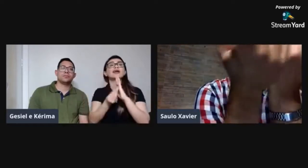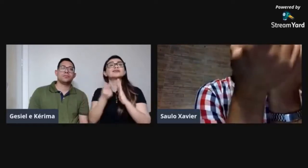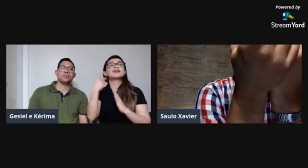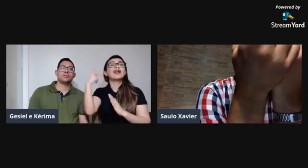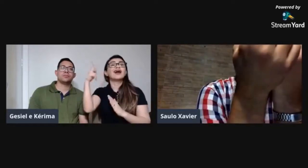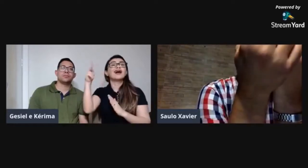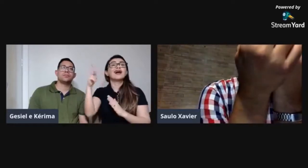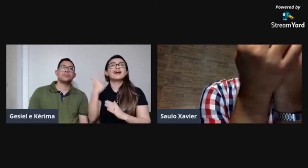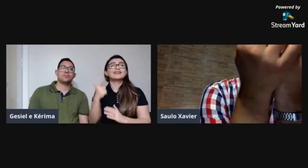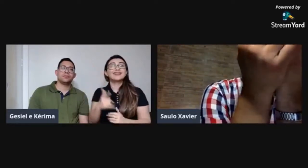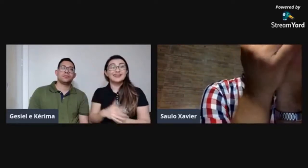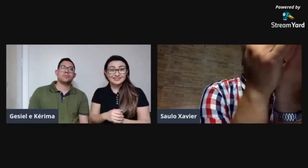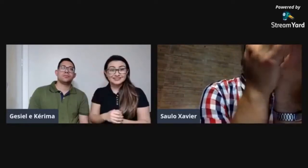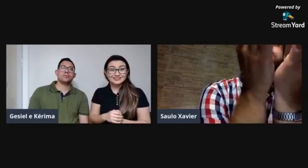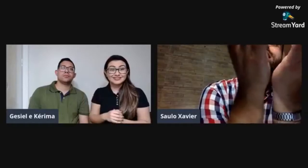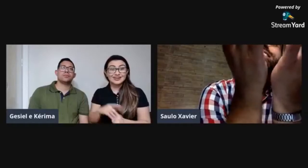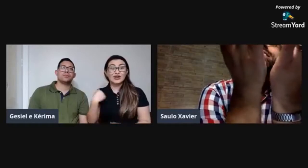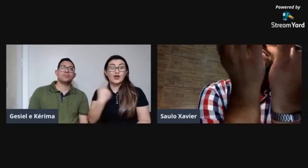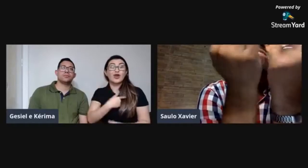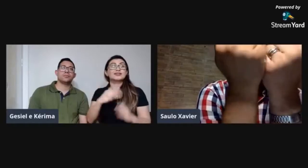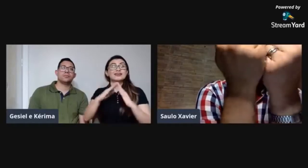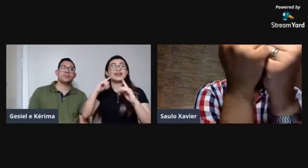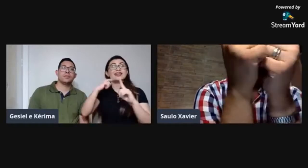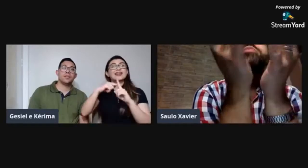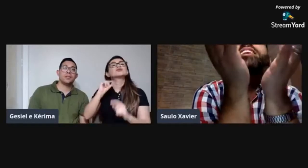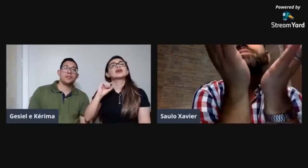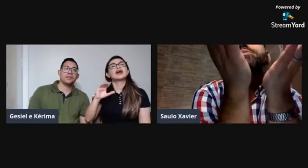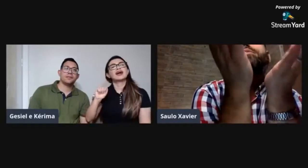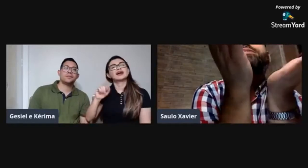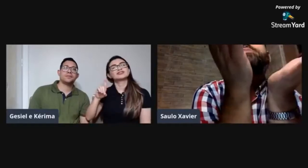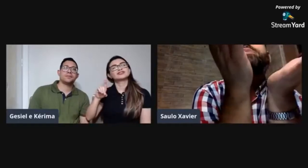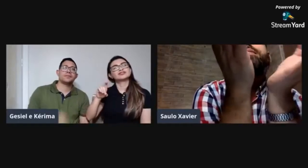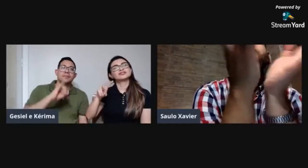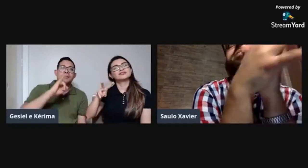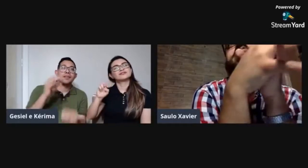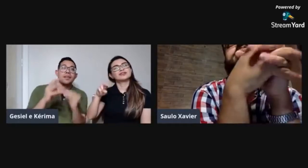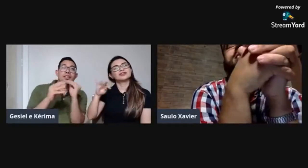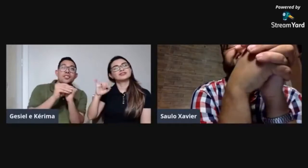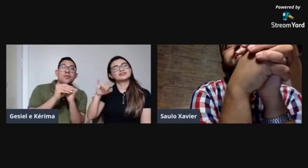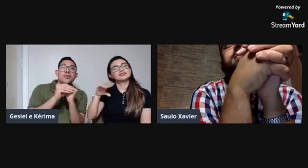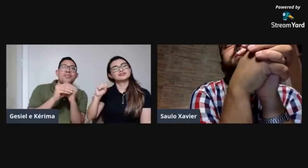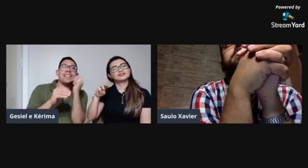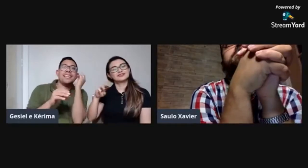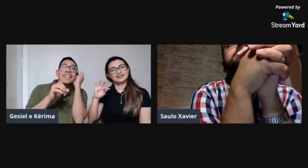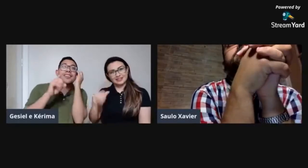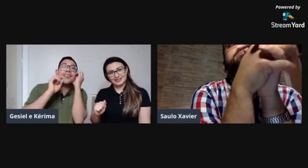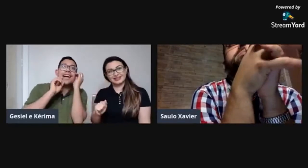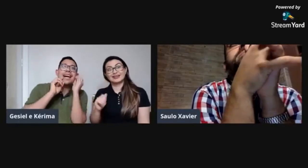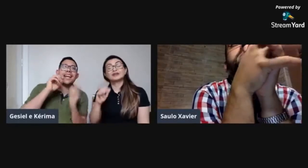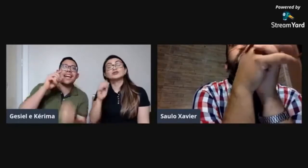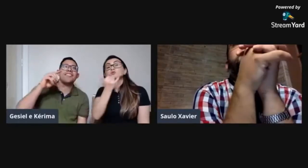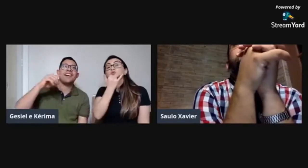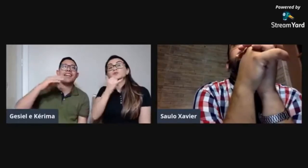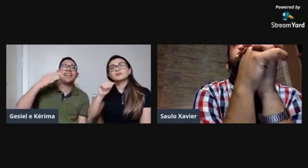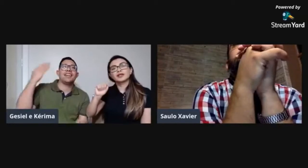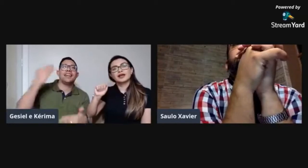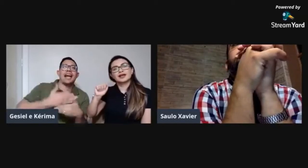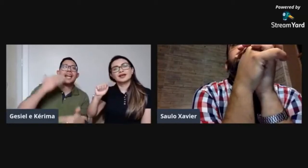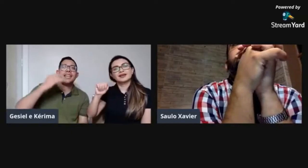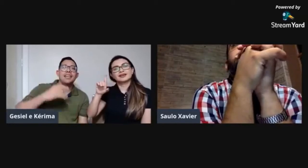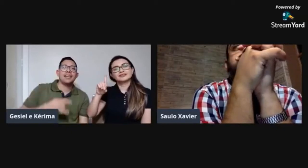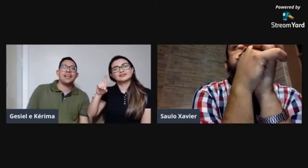unidade adventista, porque é fechado no domingo, a gente faz o culto no domingo, na adventista. Só aproveitar aqui, ó, a live